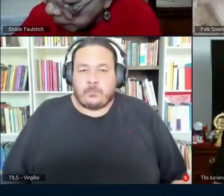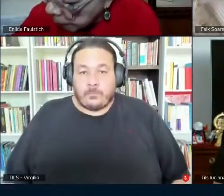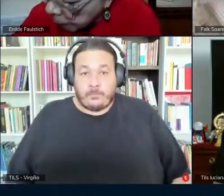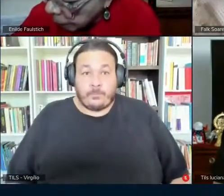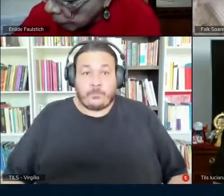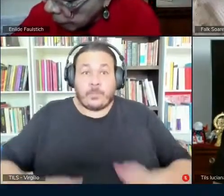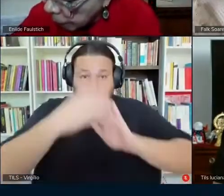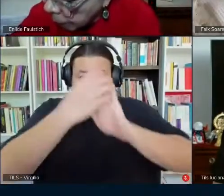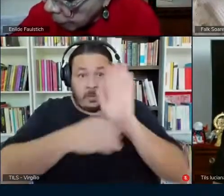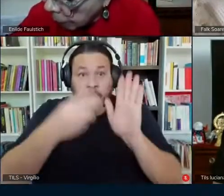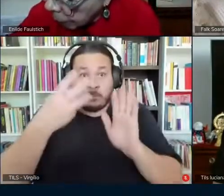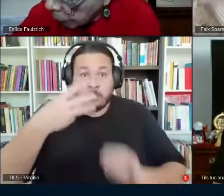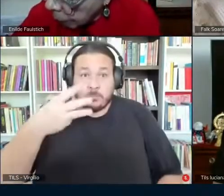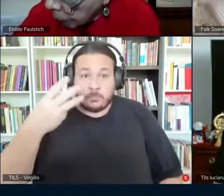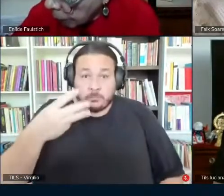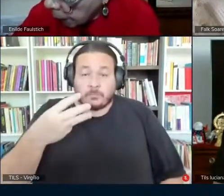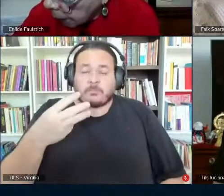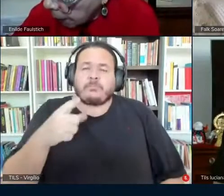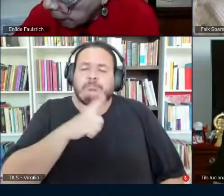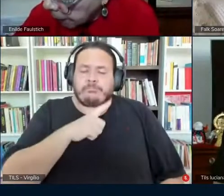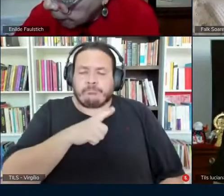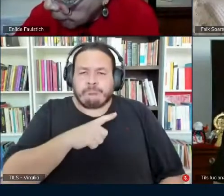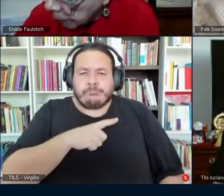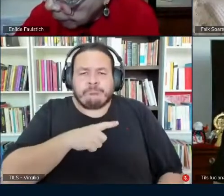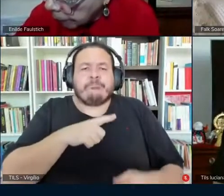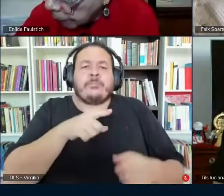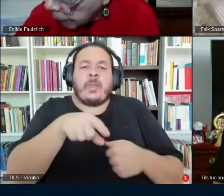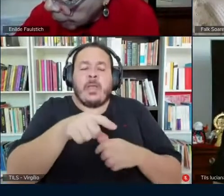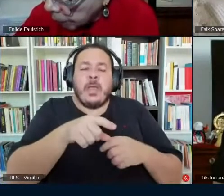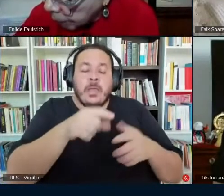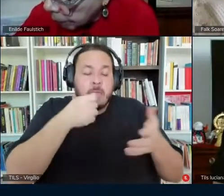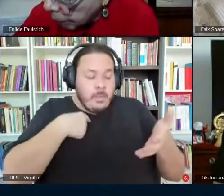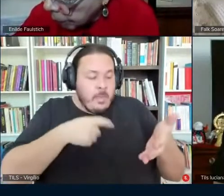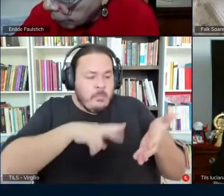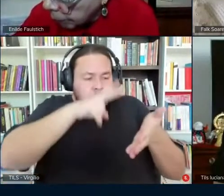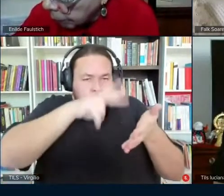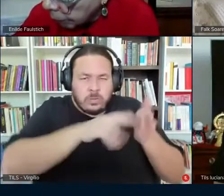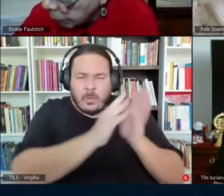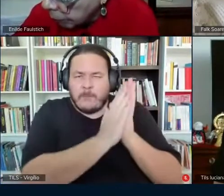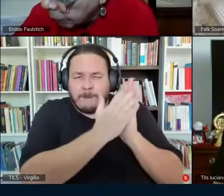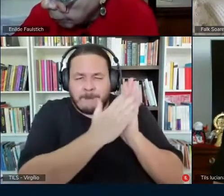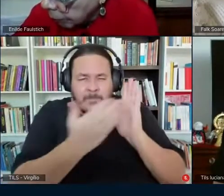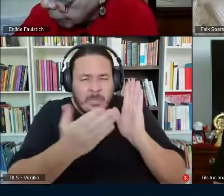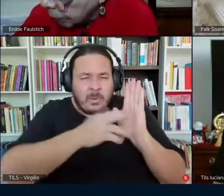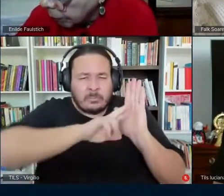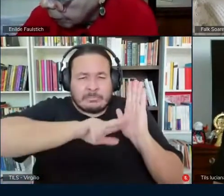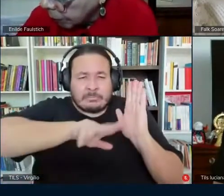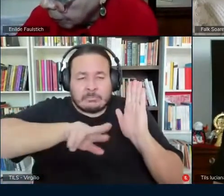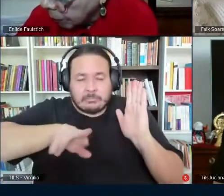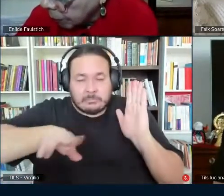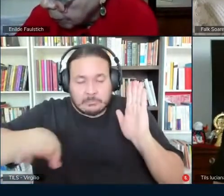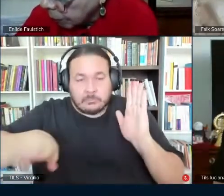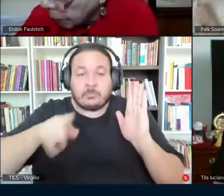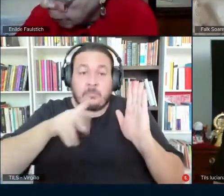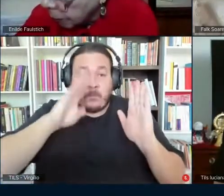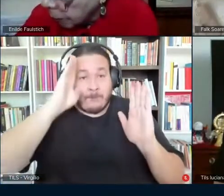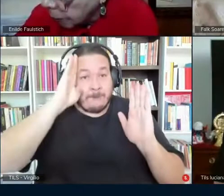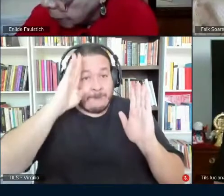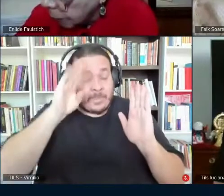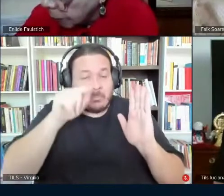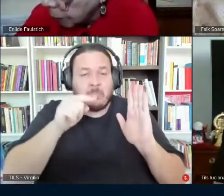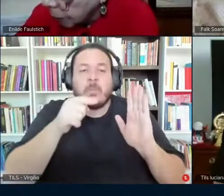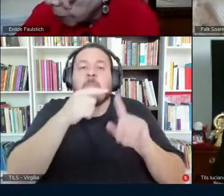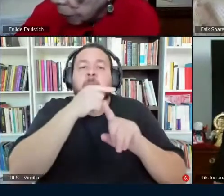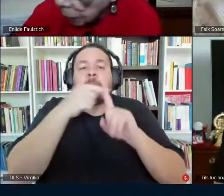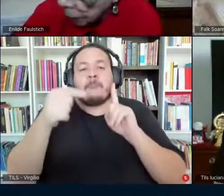O capítulo 3 traz uma revisão bibliográfica, principalmente da parte